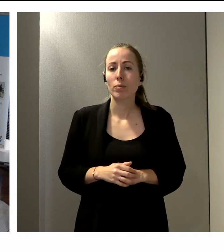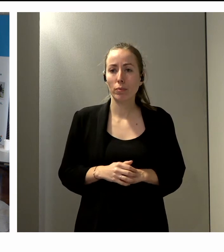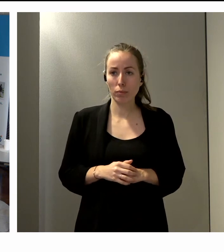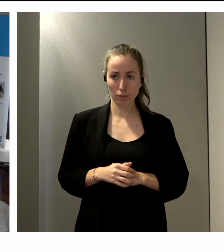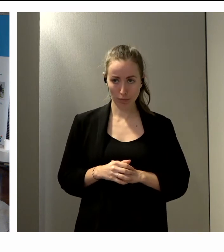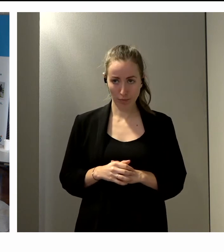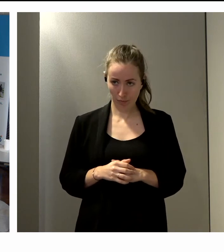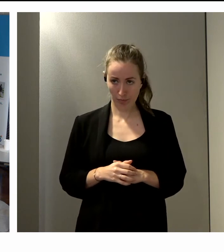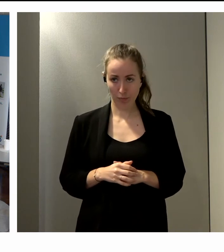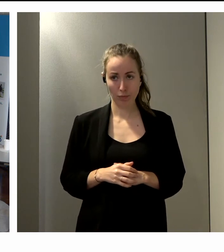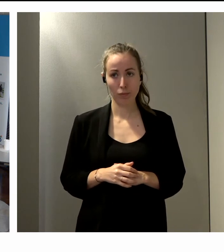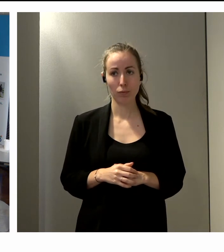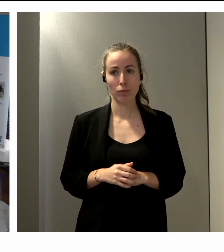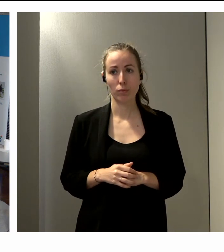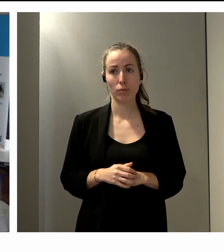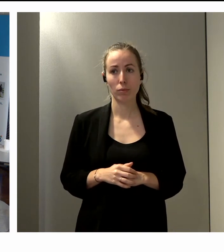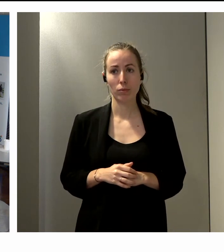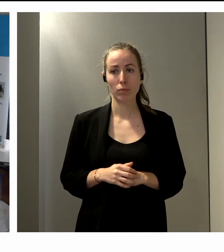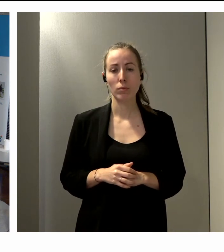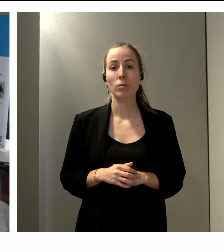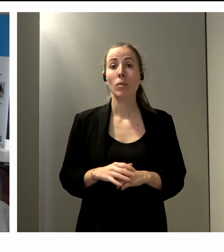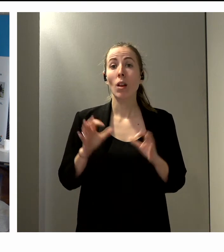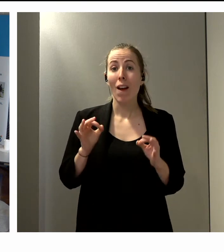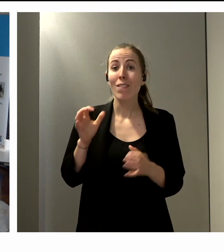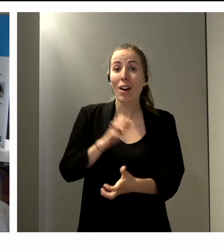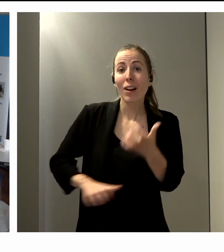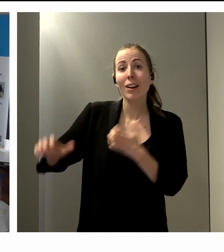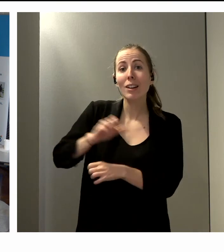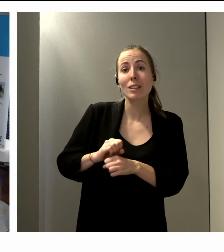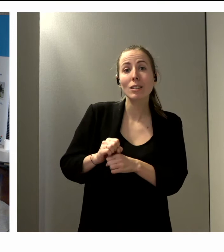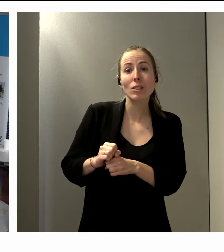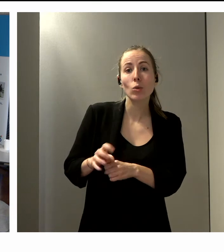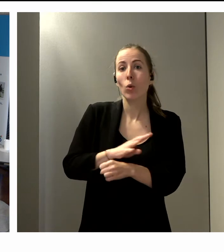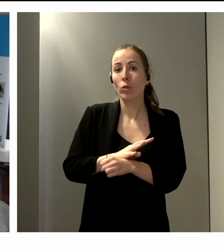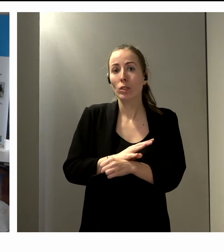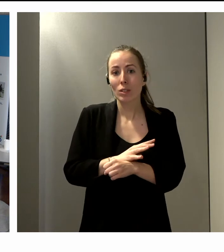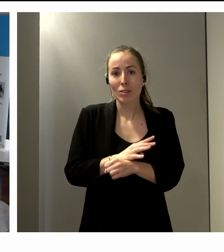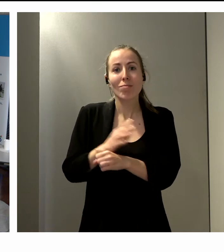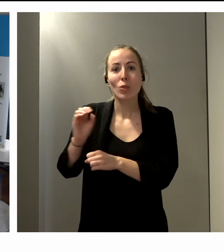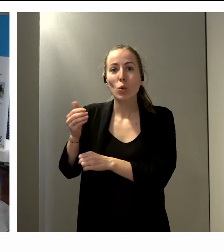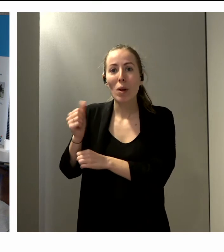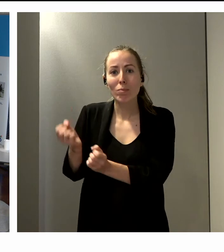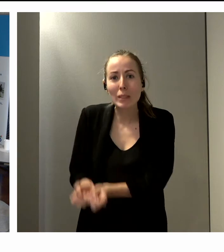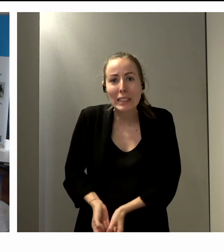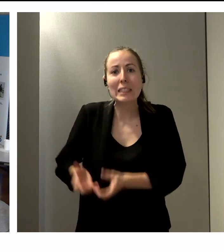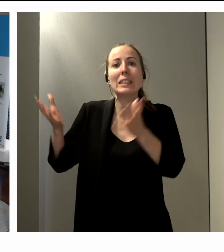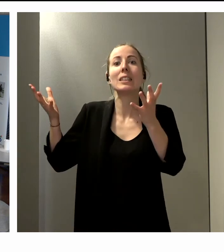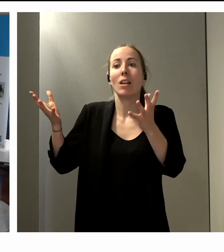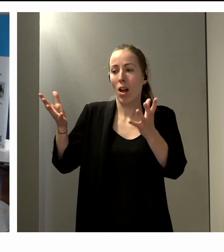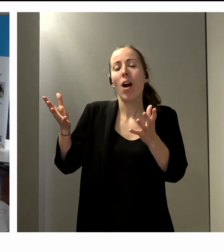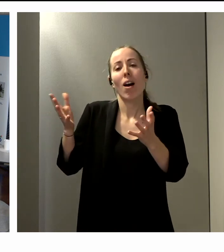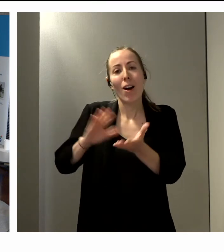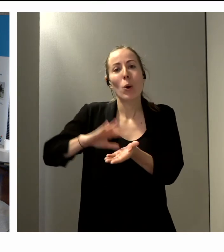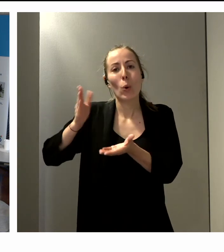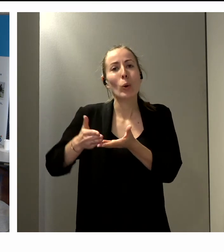Il y a également, avec la crise sanitaire et puis parallèlement avec l'essor du numérique, il y a des ressources qui sont très précieuses